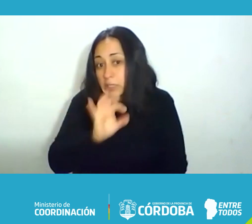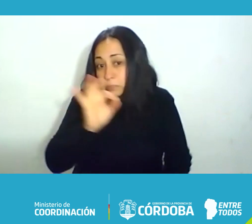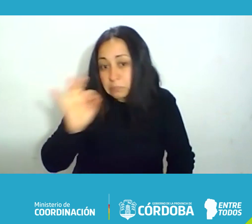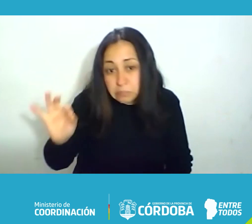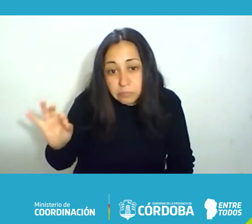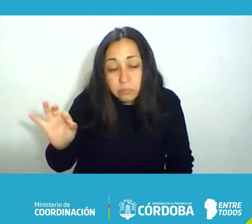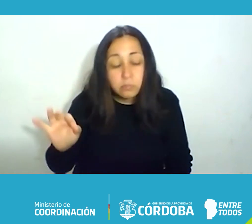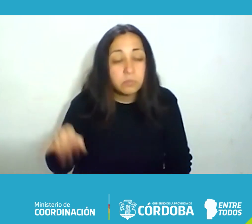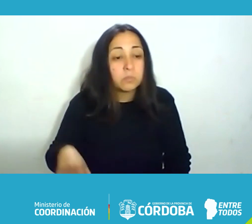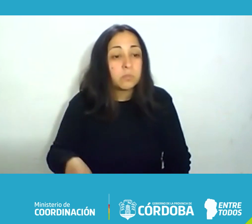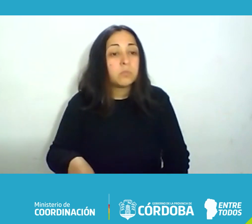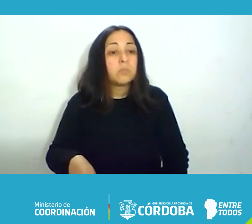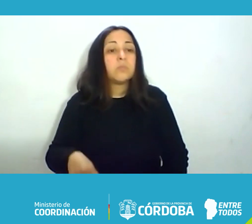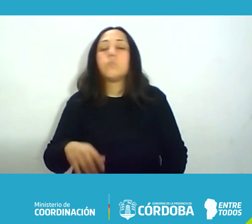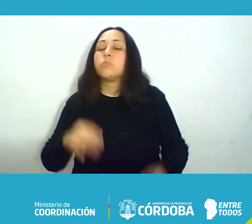las